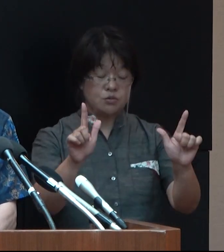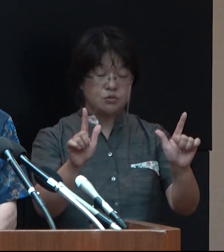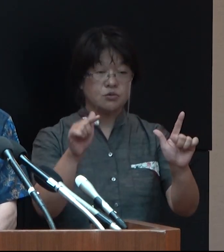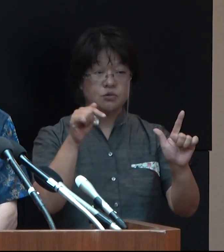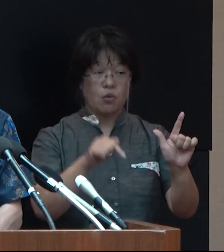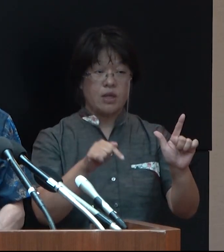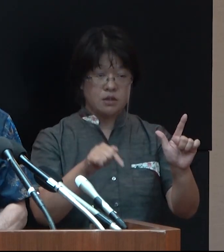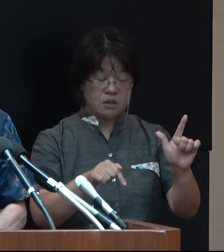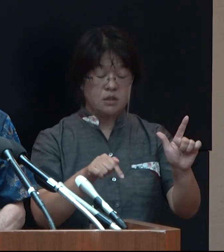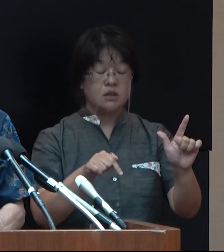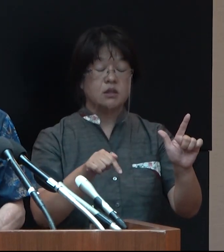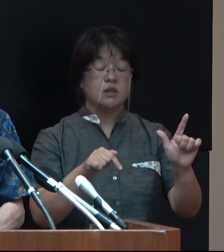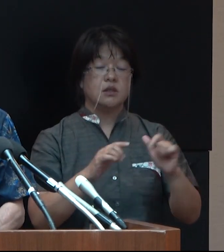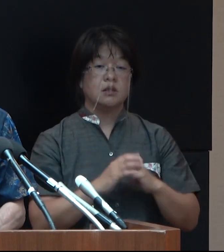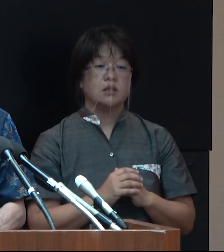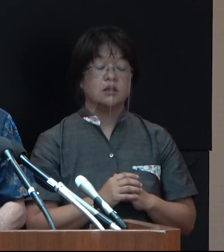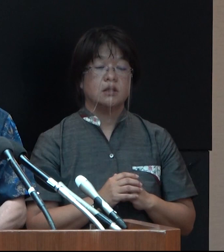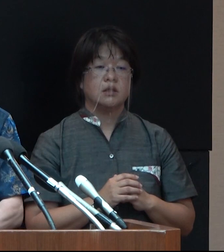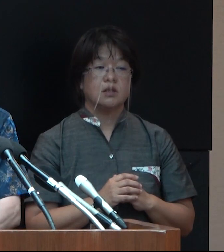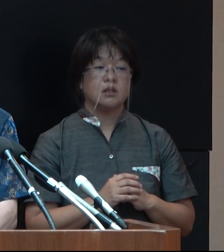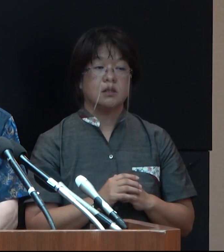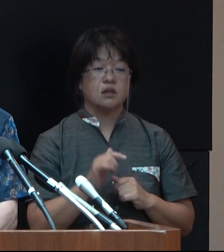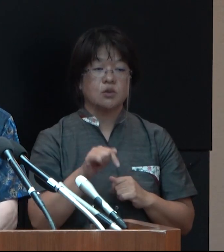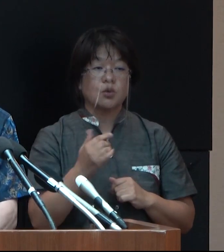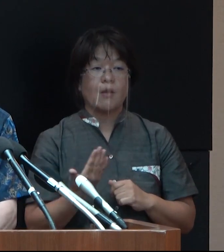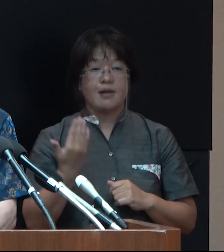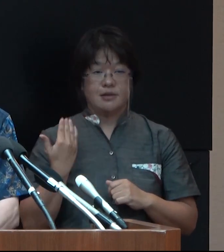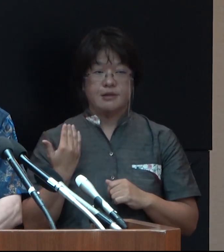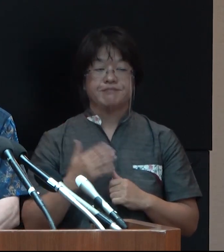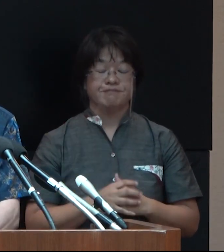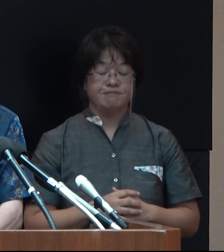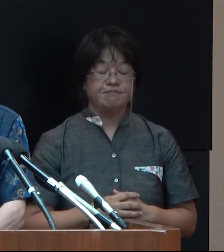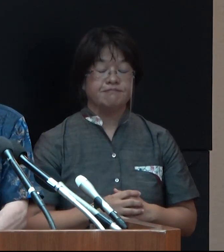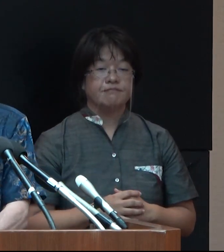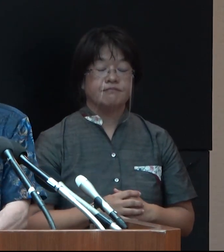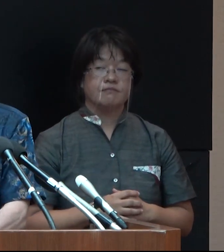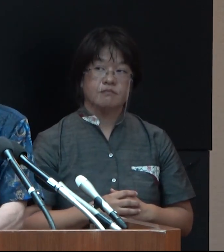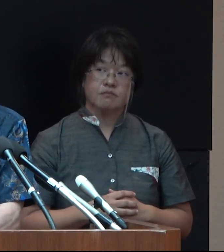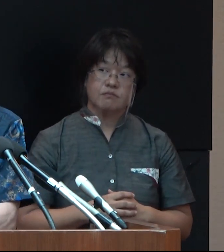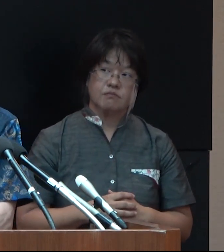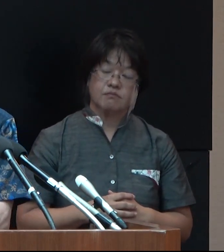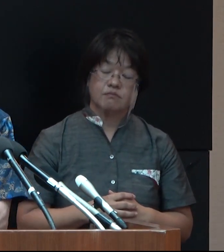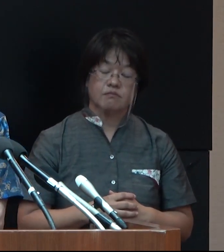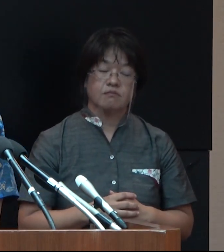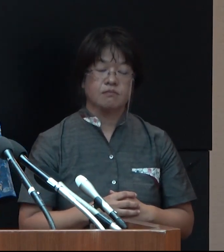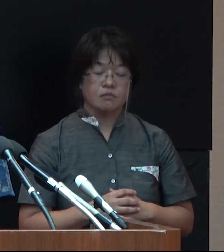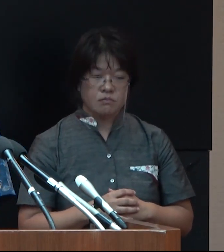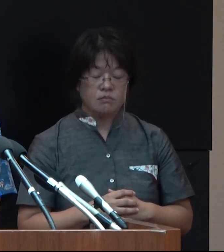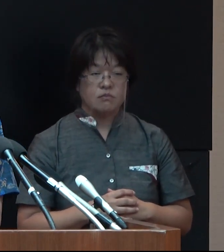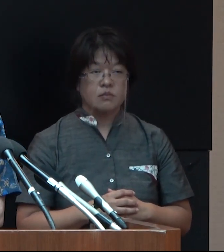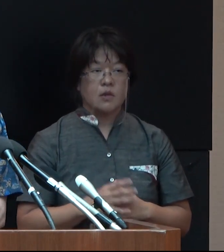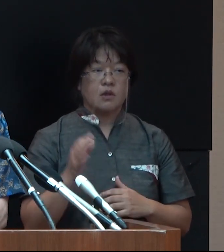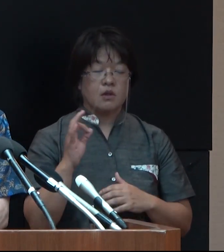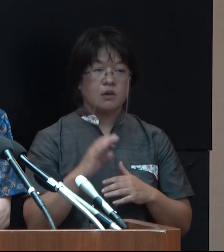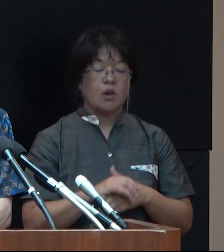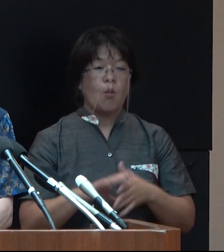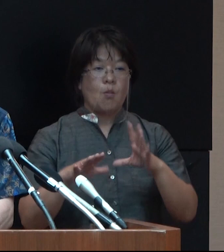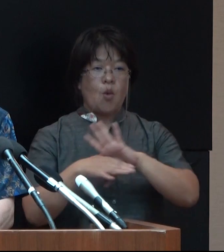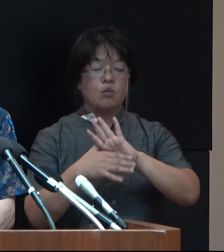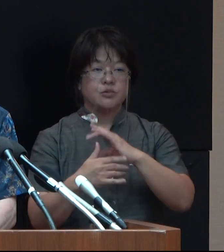に、あたってその前に、文化観光スポーツ部長からも各業界団